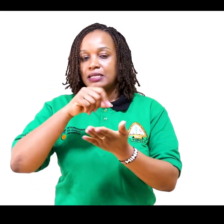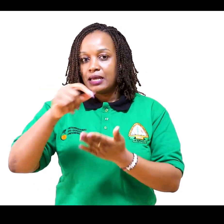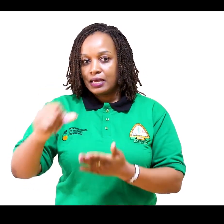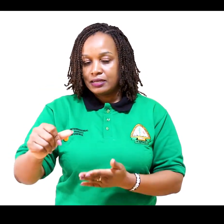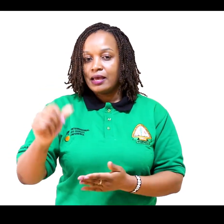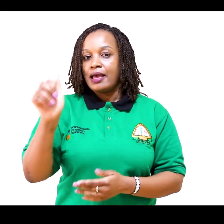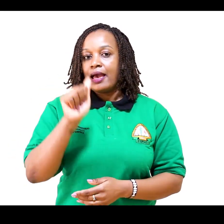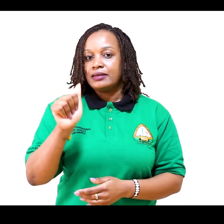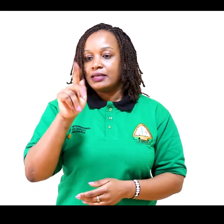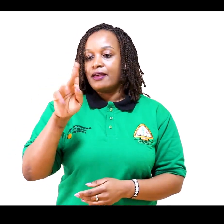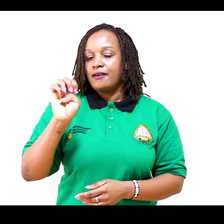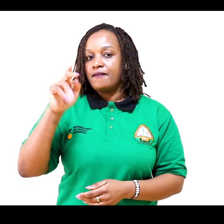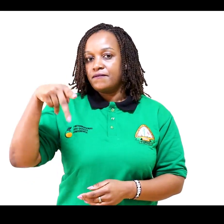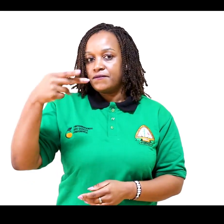seed@kefis.org na